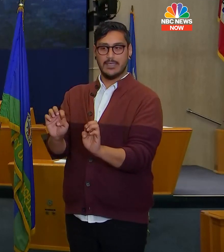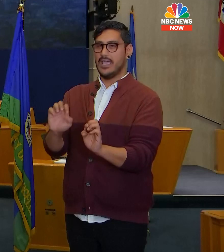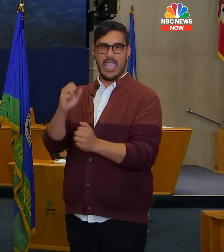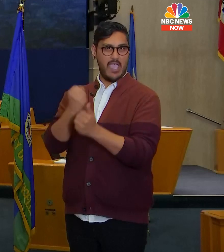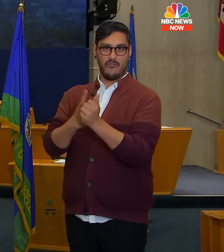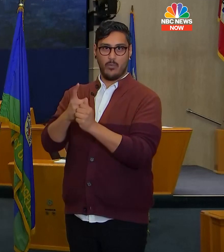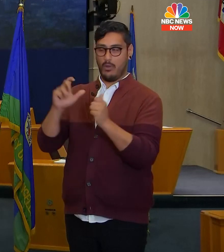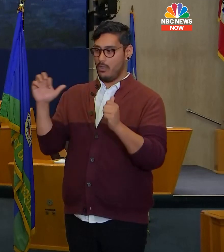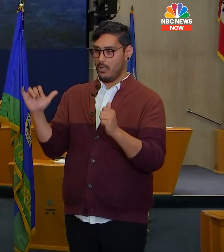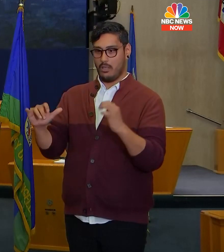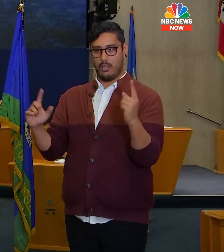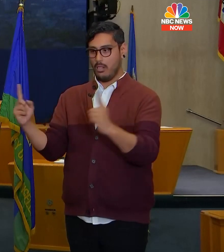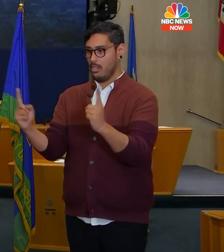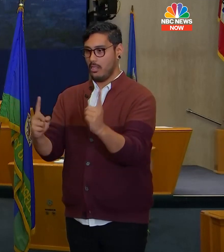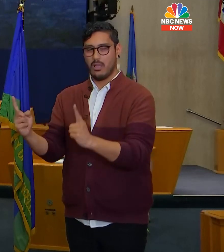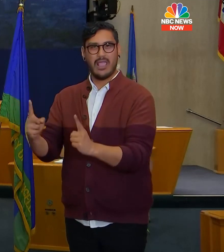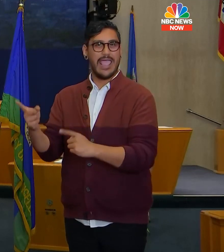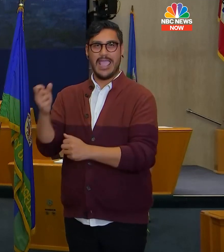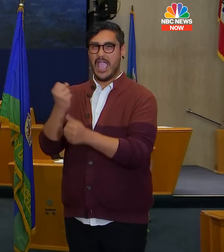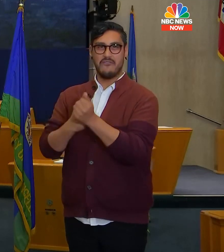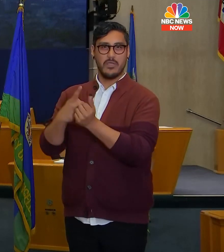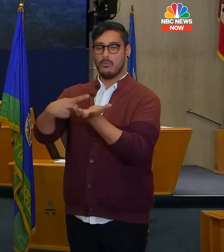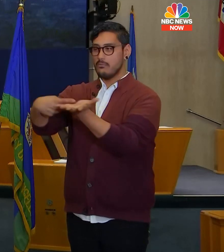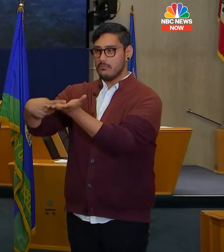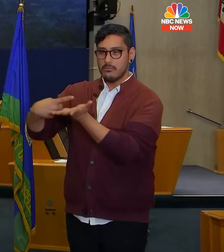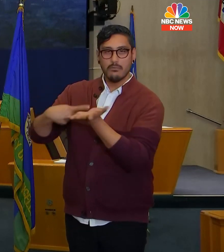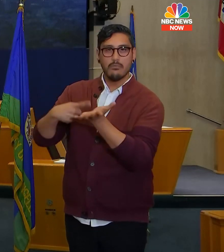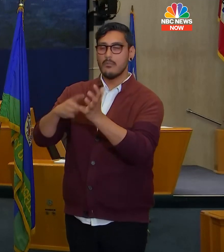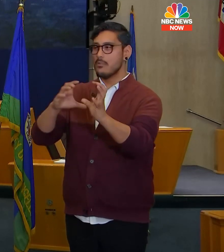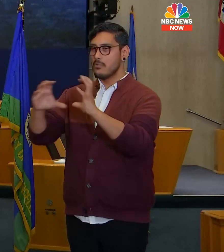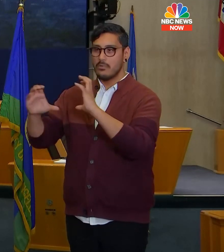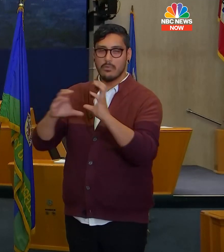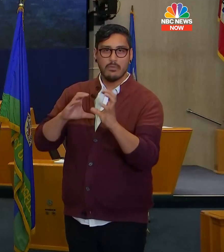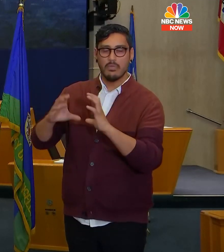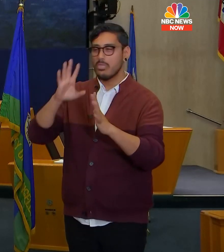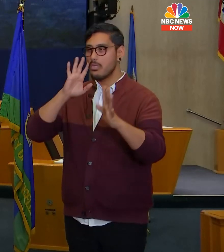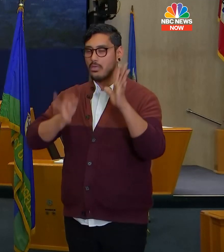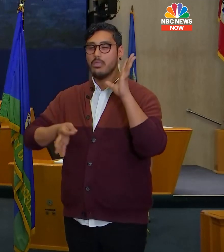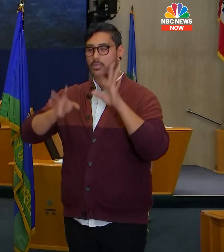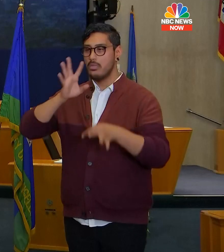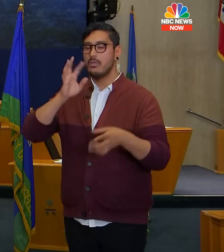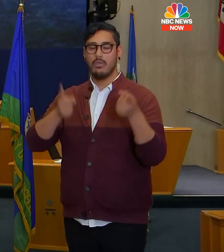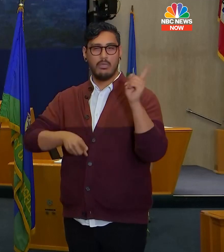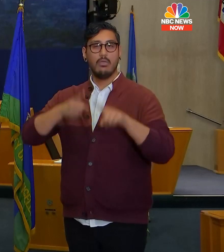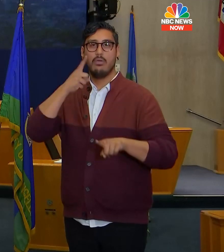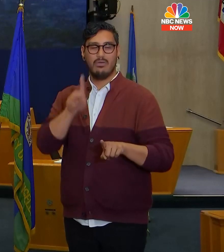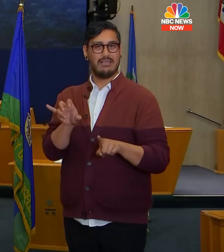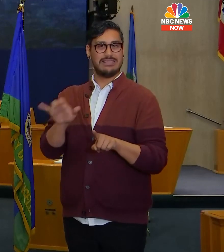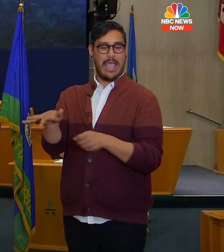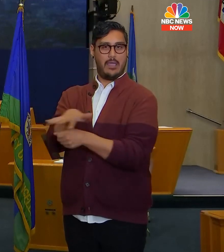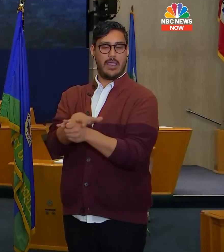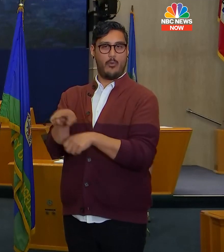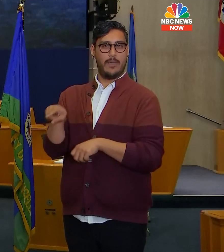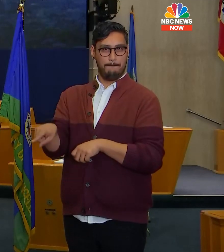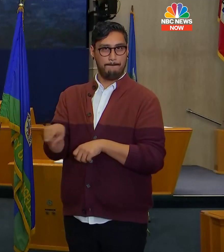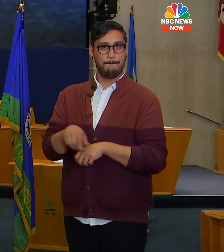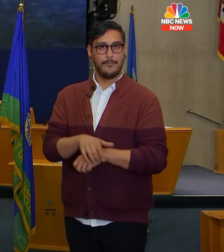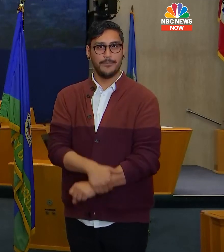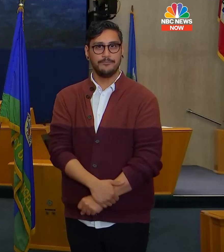todas las decisiones, la planificación, las comunicaciones, todo se decide en ese lugar.